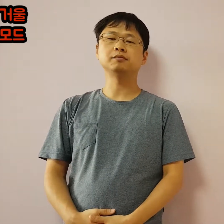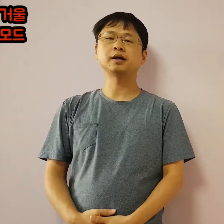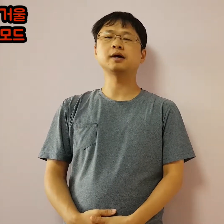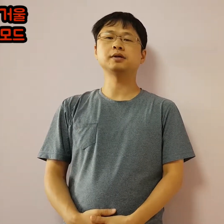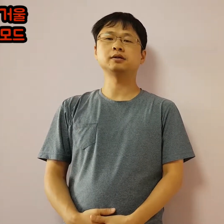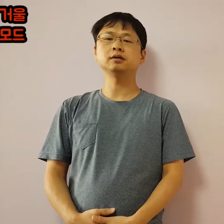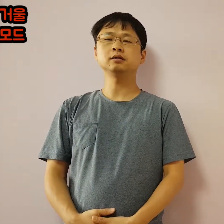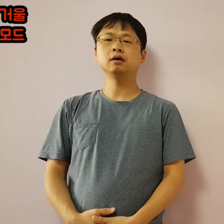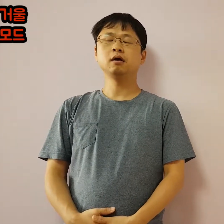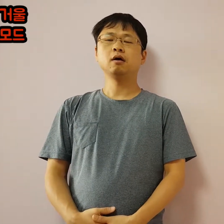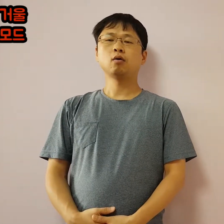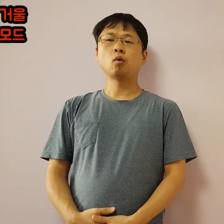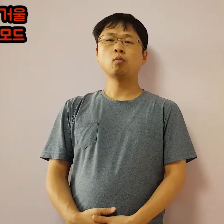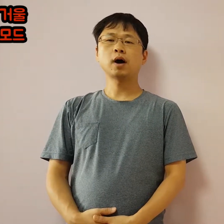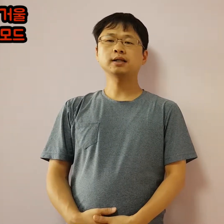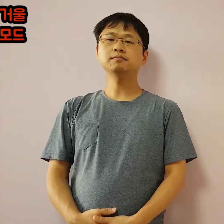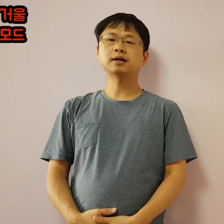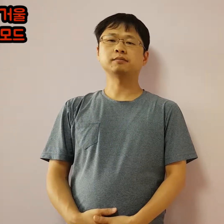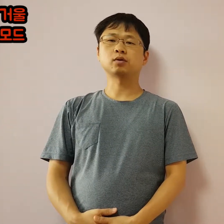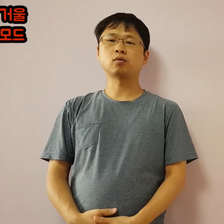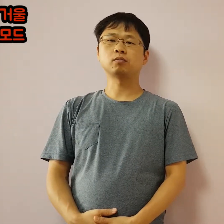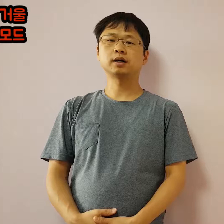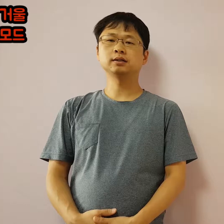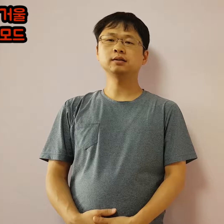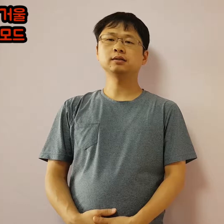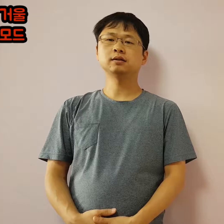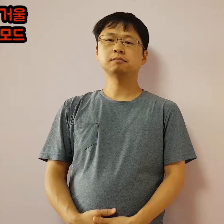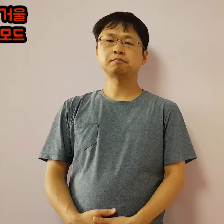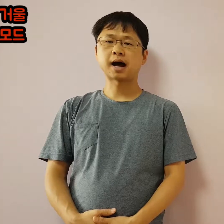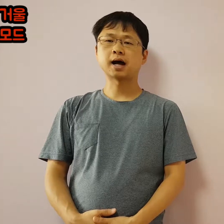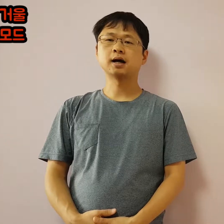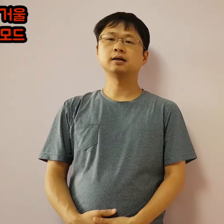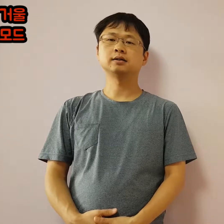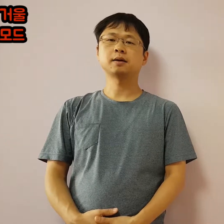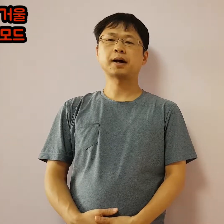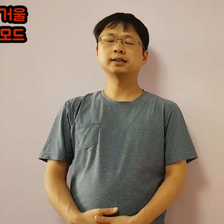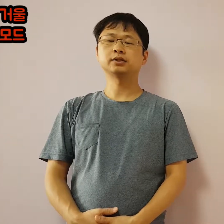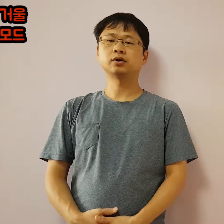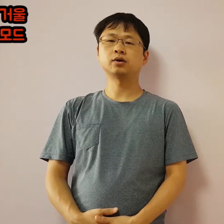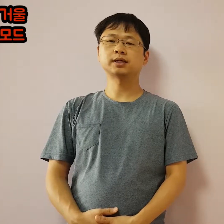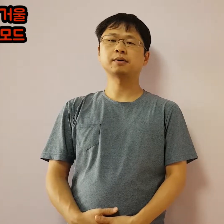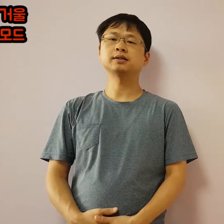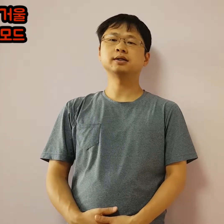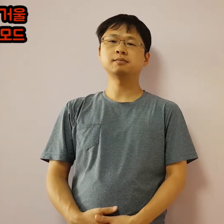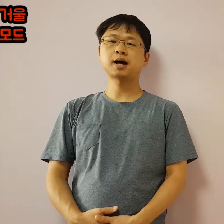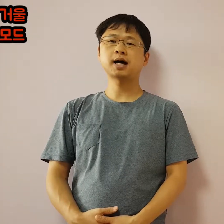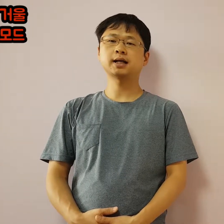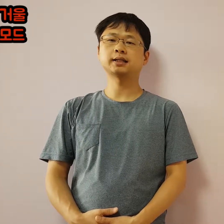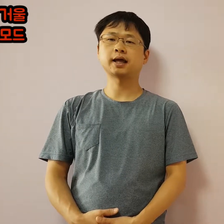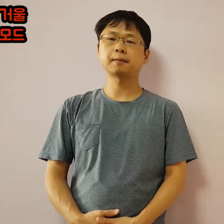뭐냐 하면은 공부하는 방입니다. 공부하는 방. 그게 반이죠. 3학년 1반 할 때